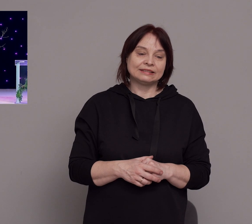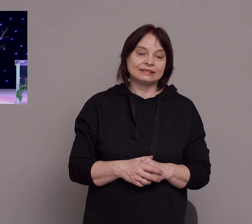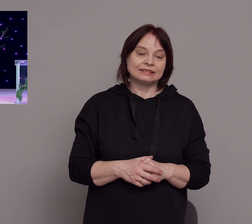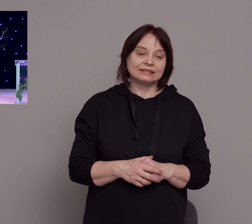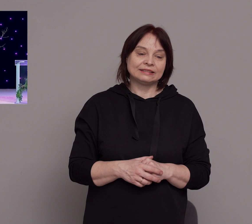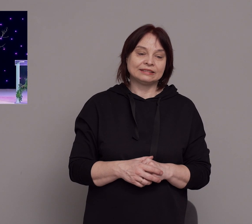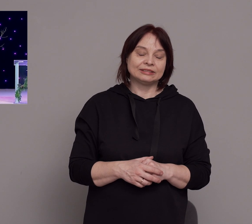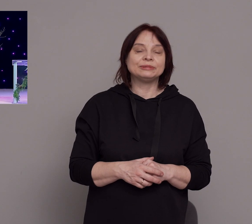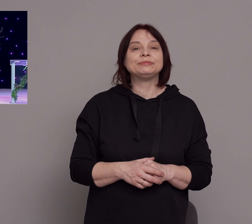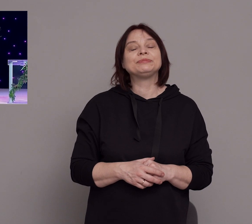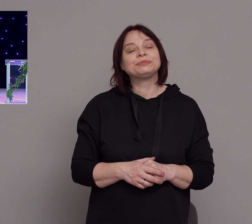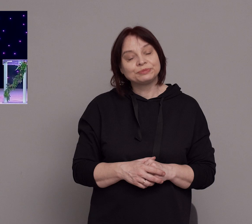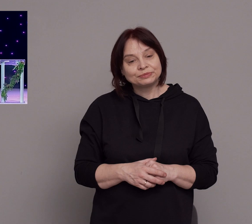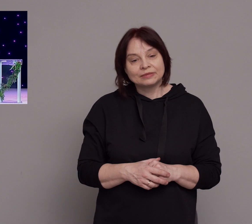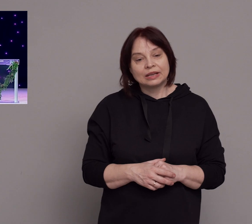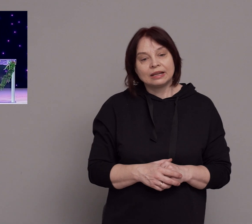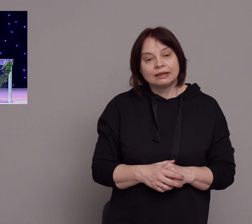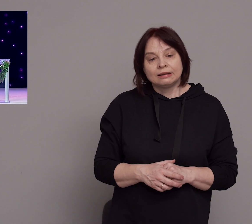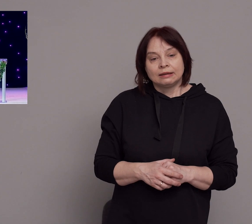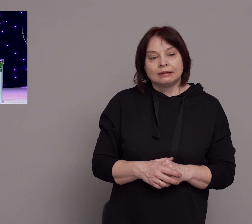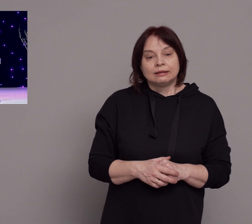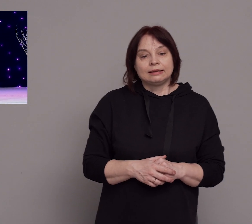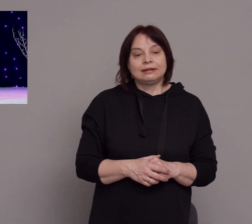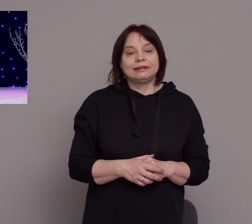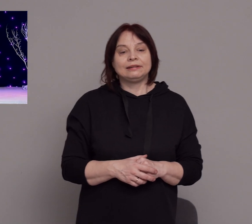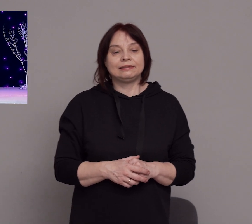Спасибо, Богдан. Спасибо. И